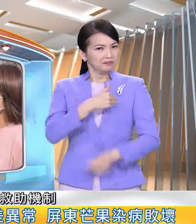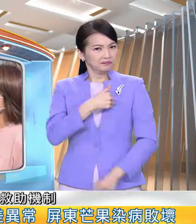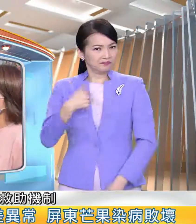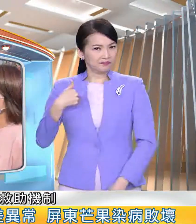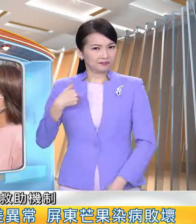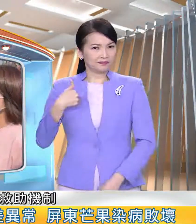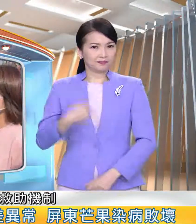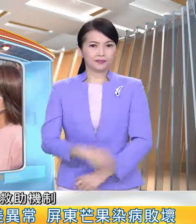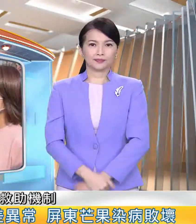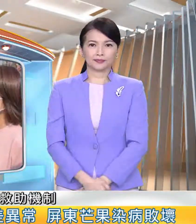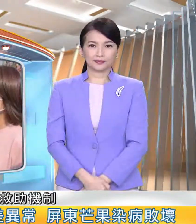机制。